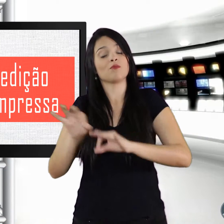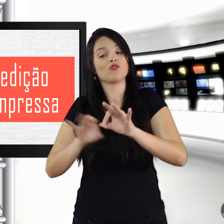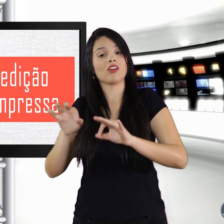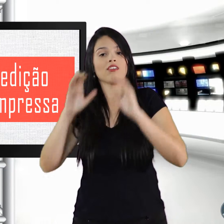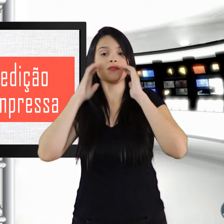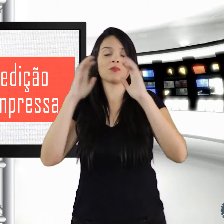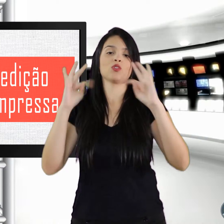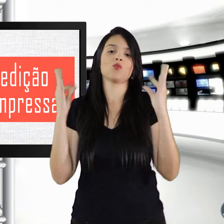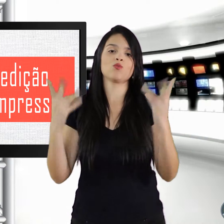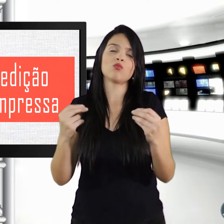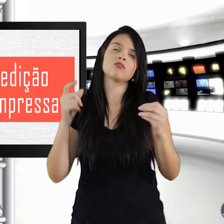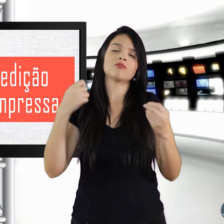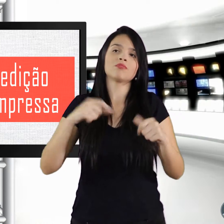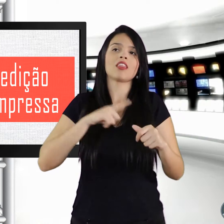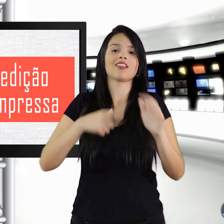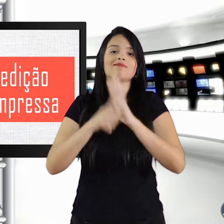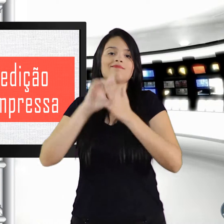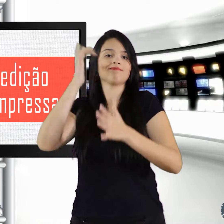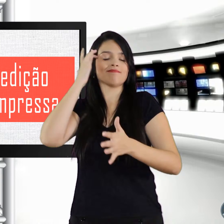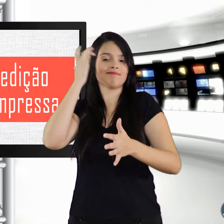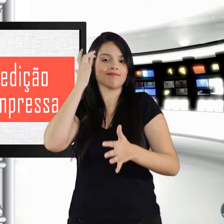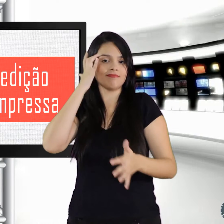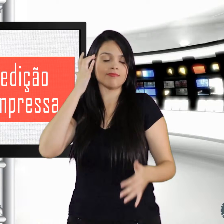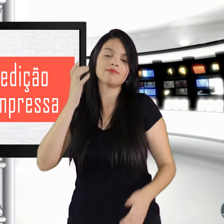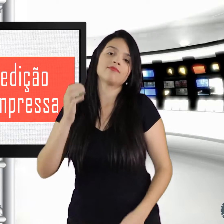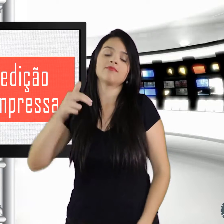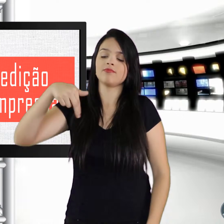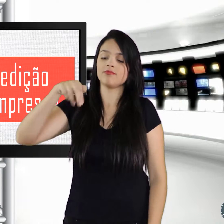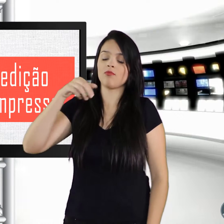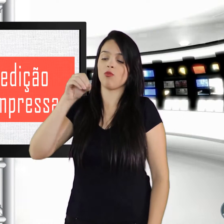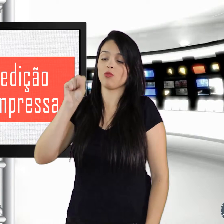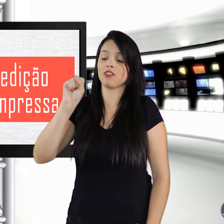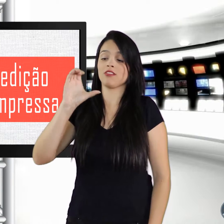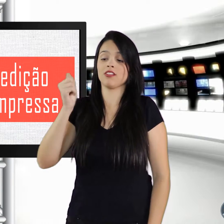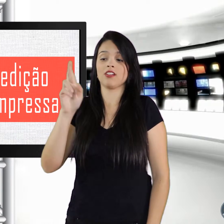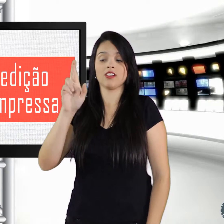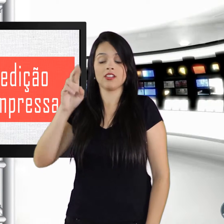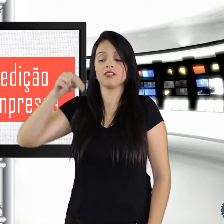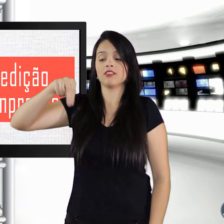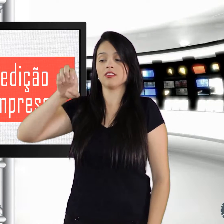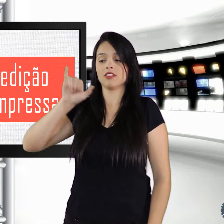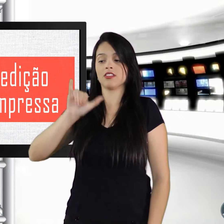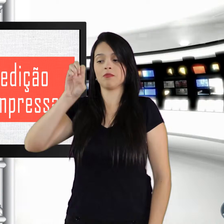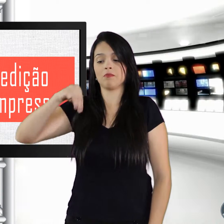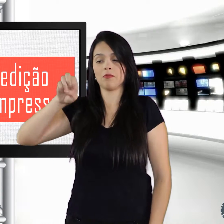uma questão de bom senso. As obras de Oscar Niemeyer, por exemplo, contam com rampas, mesmo sem a